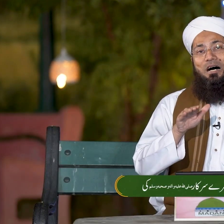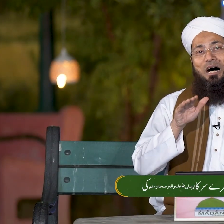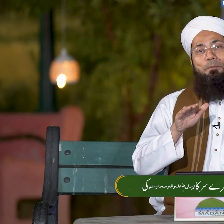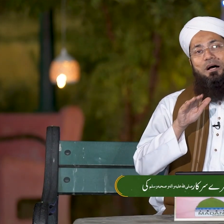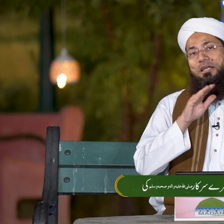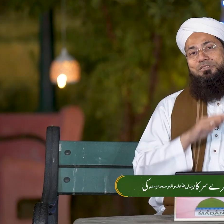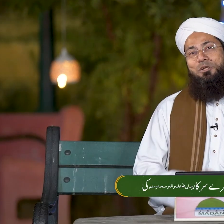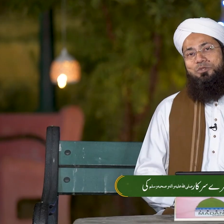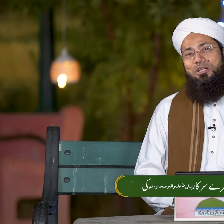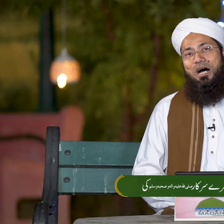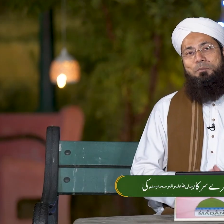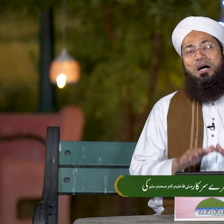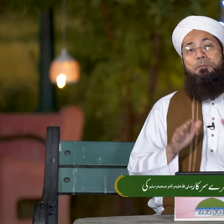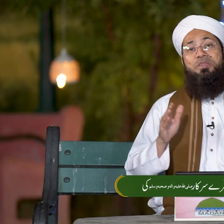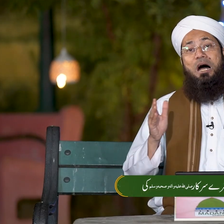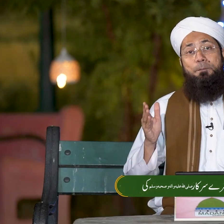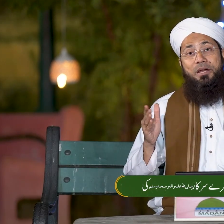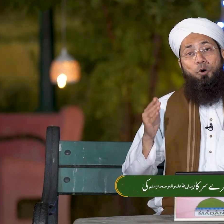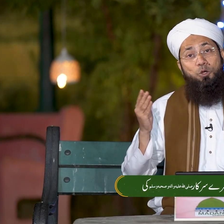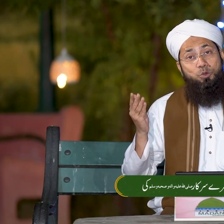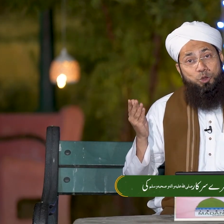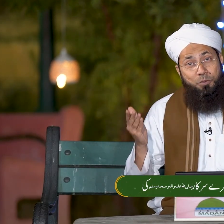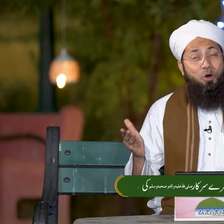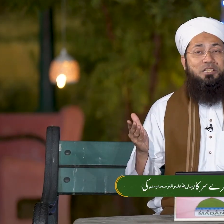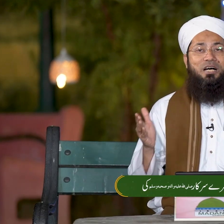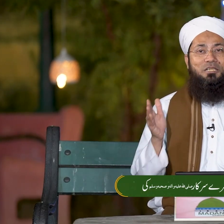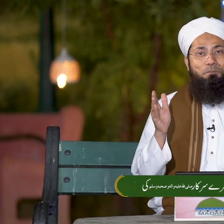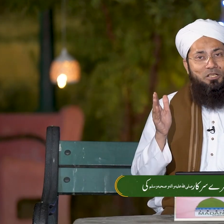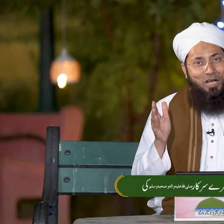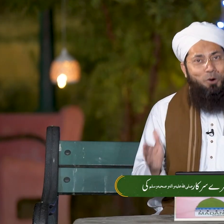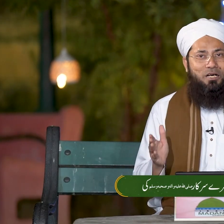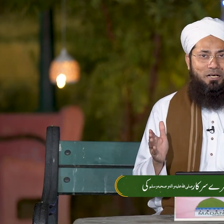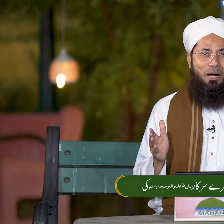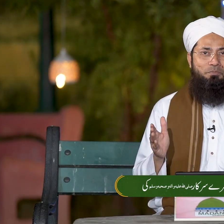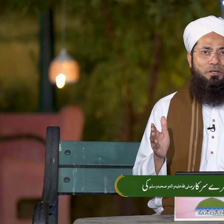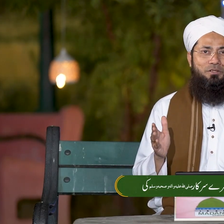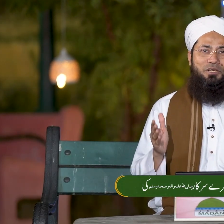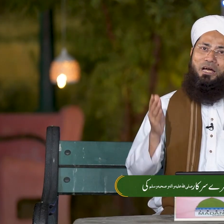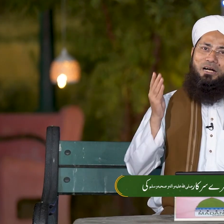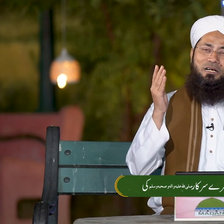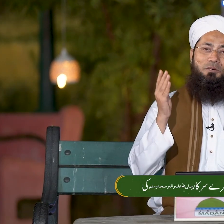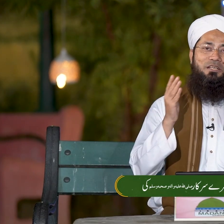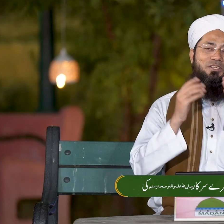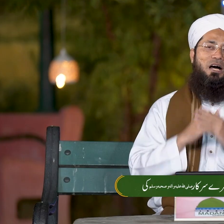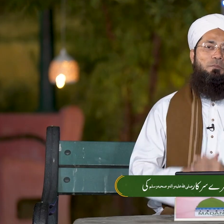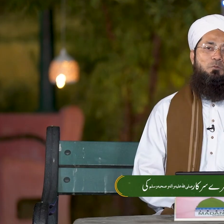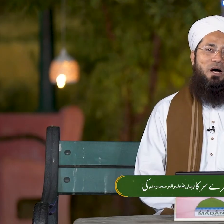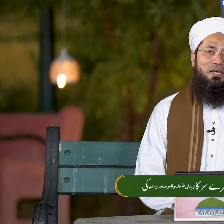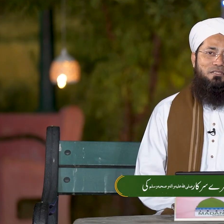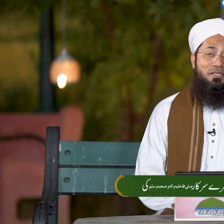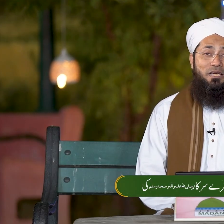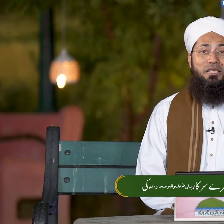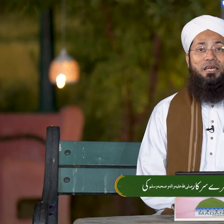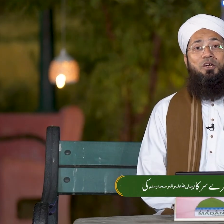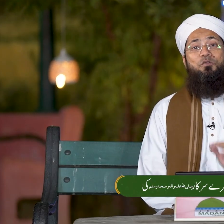ساتھ آپ علیہ الصلوۃ والسلام کا اپنے ان دشمنوں کے ساتھ برتاؤ کرنا، یہ آقا کریم علیہ السلام کی